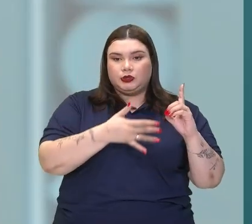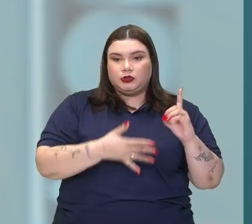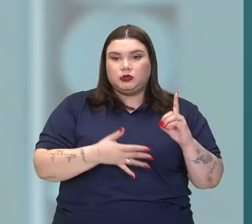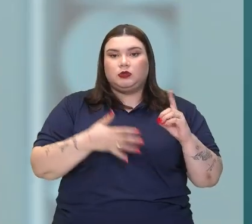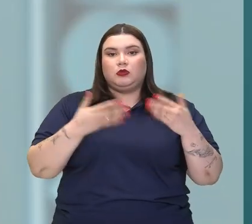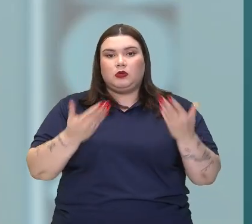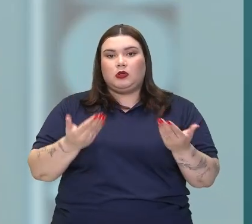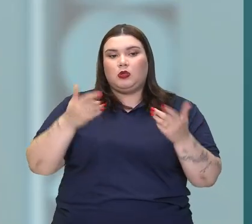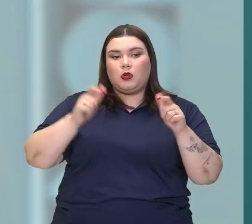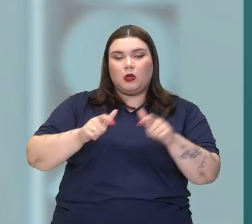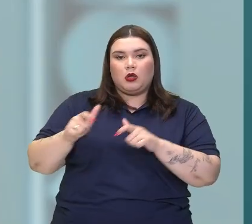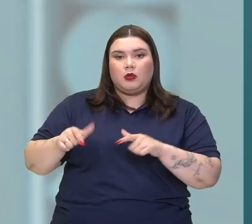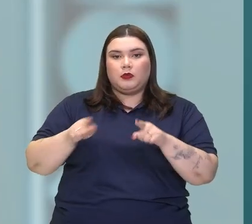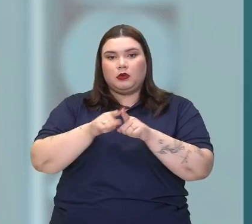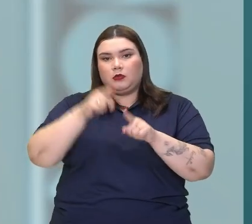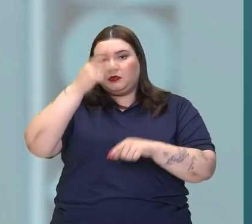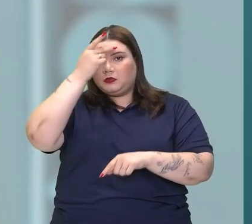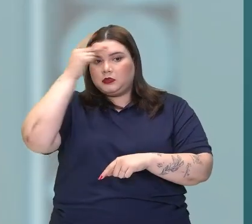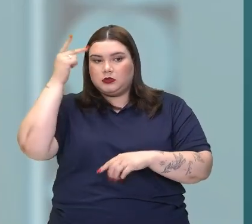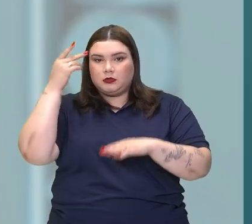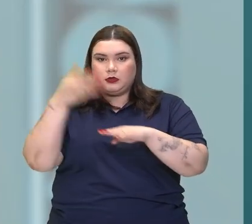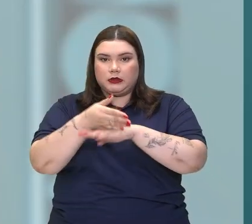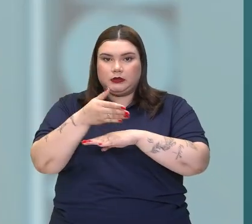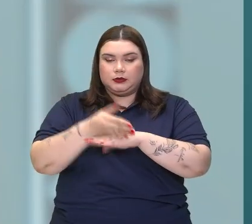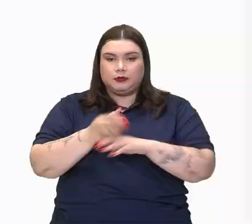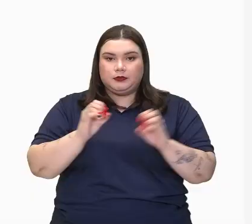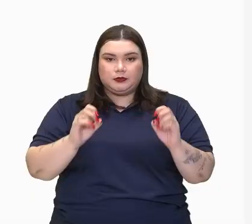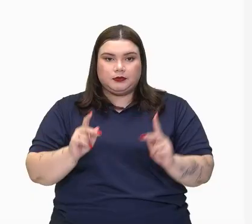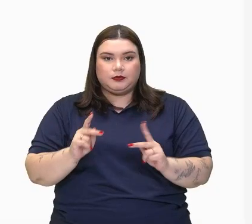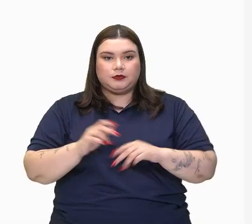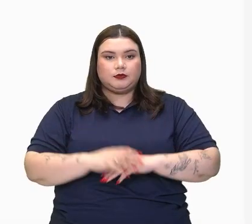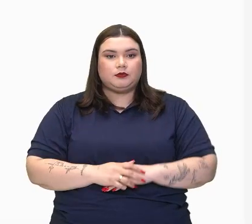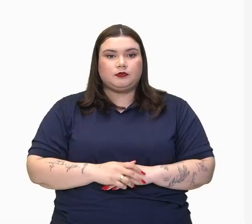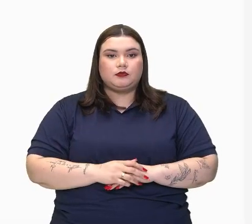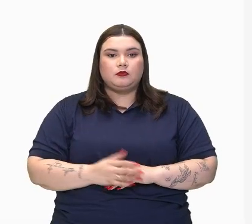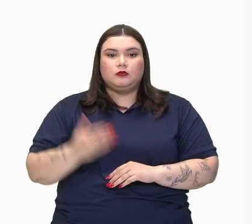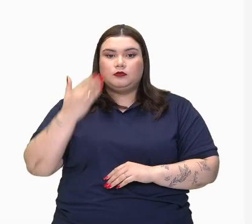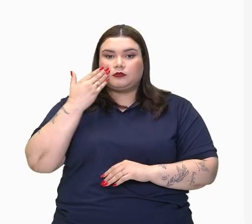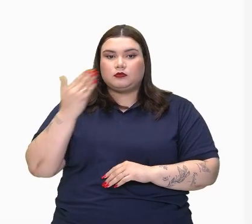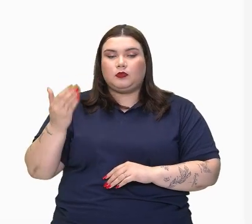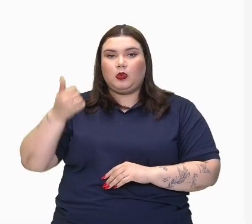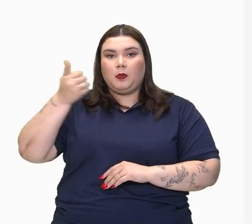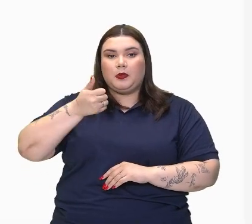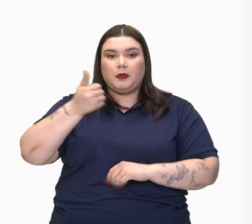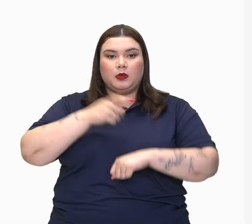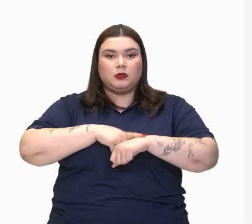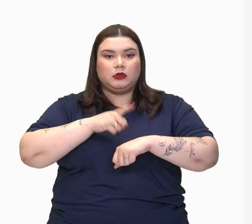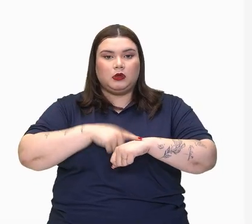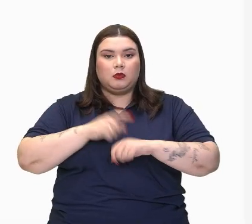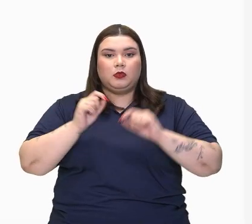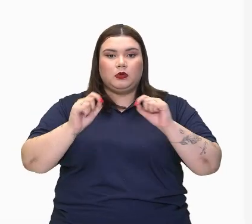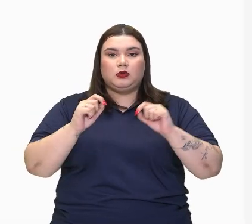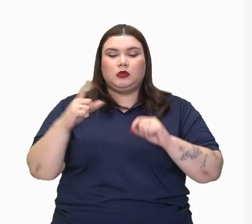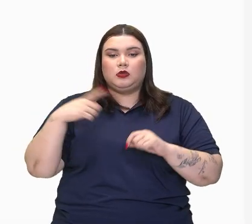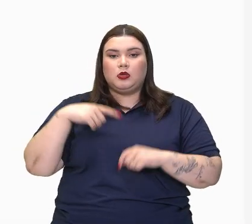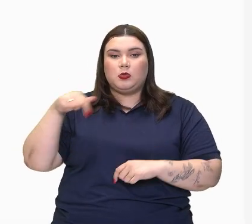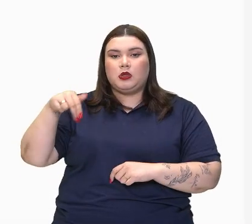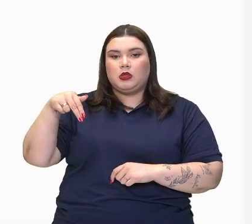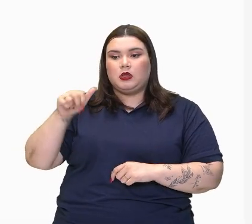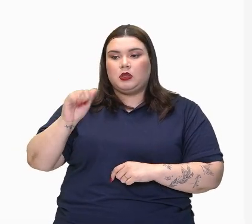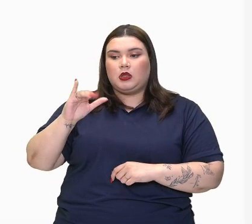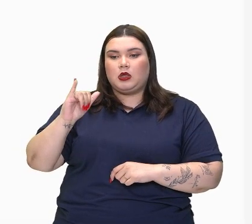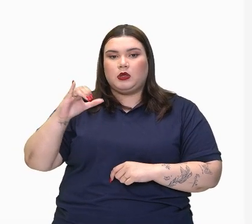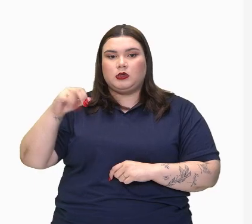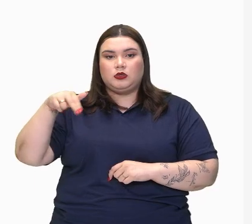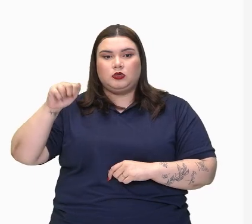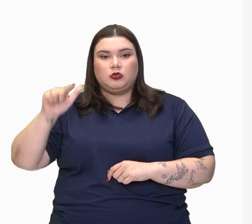pessoas que estão participando desse acontecimento. Vamos continuar com o texto. O primeiro tempo foi marcado pelo domínio do Nacional,